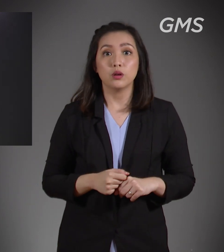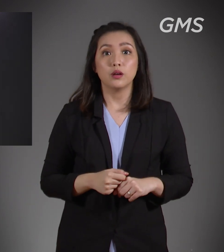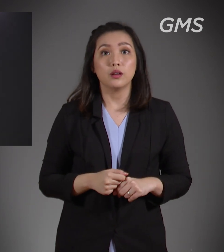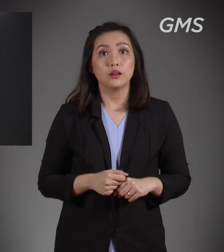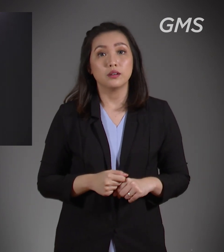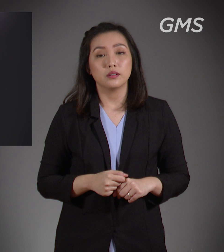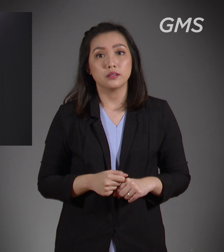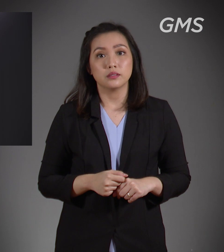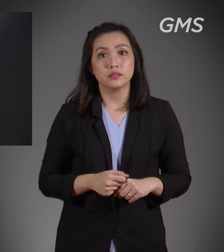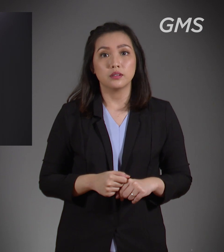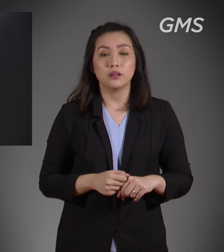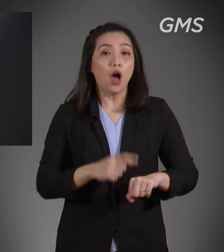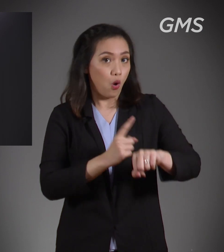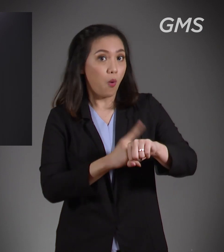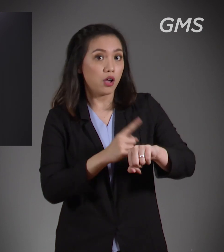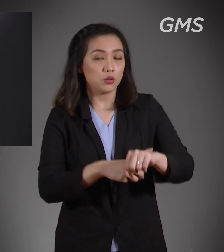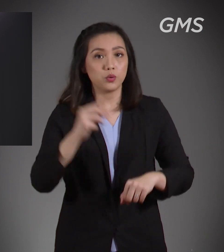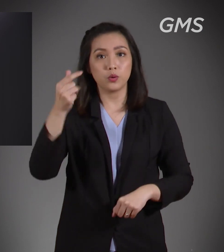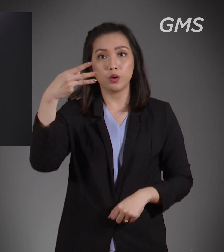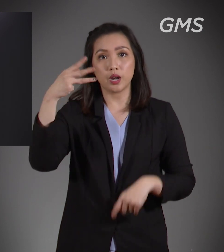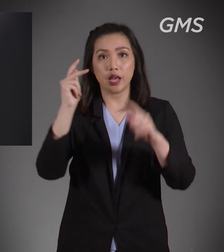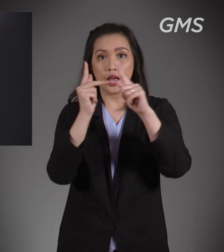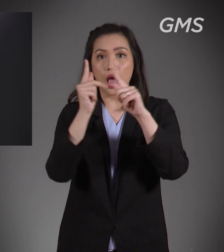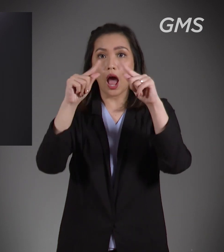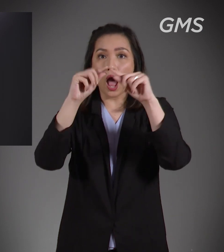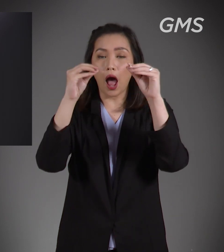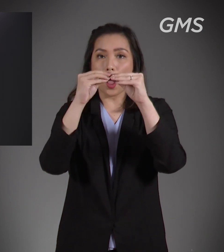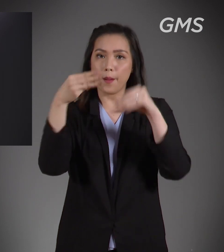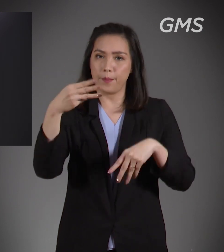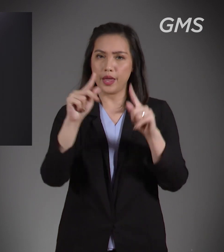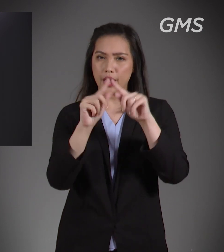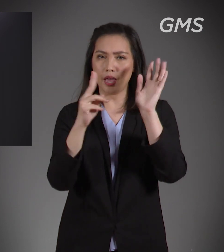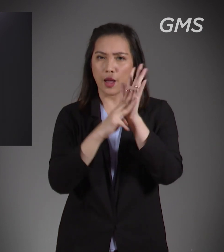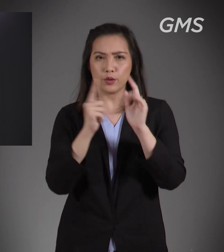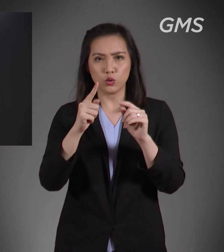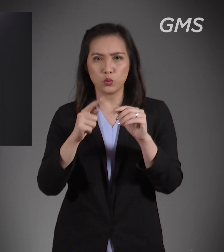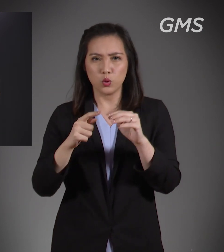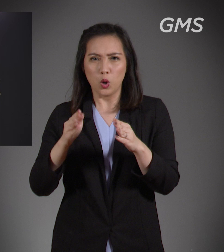ikut murtad, percuma itu benteng, malah justru yang dia bentengi yang direbut dulu.